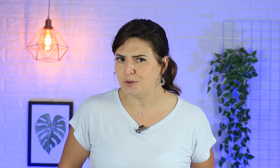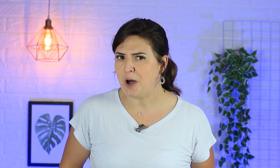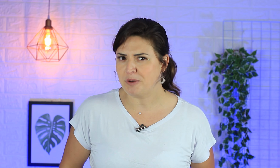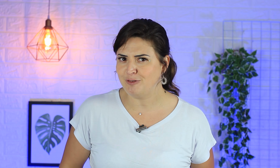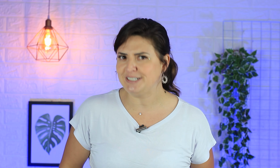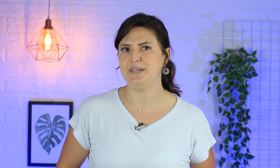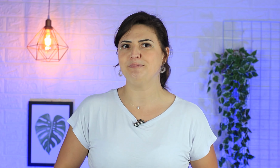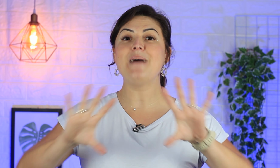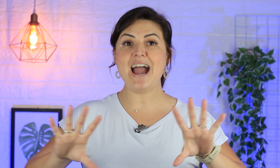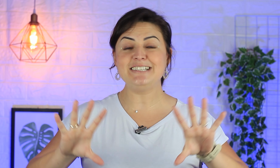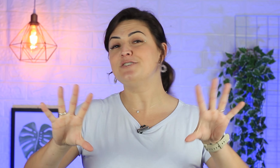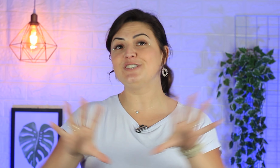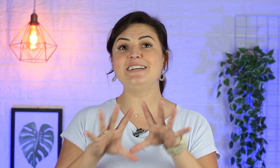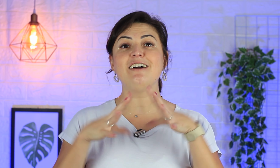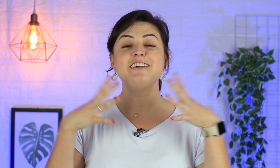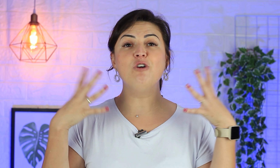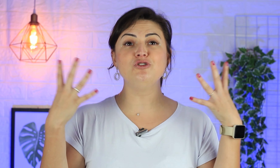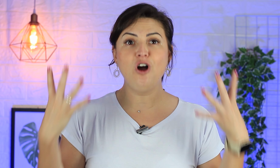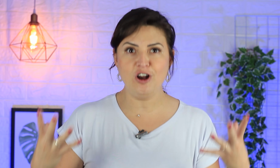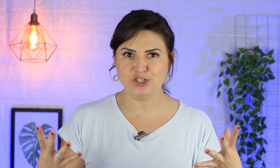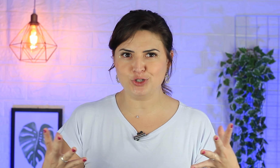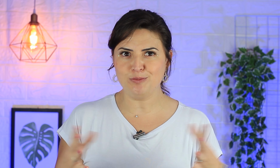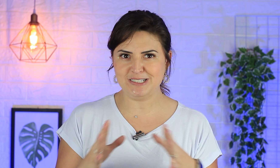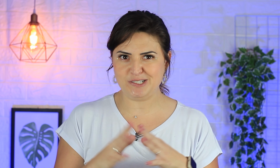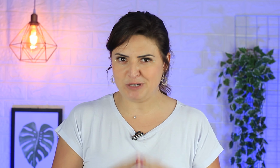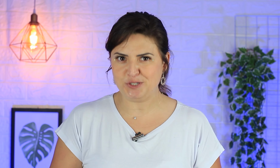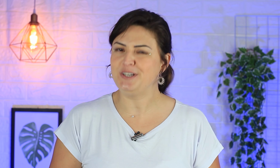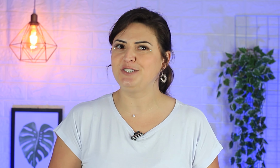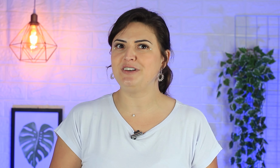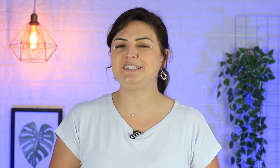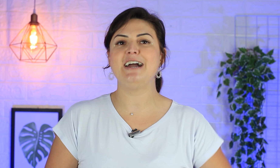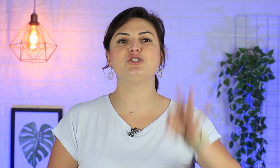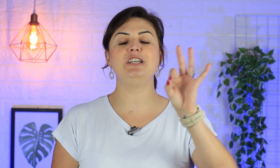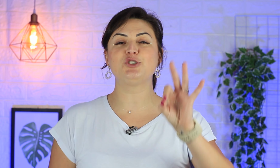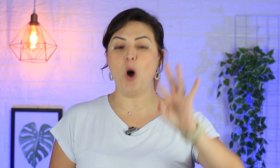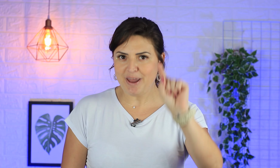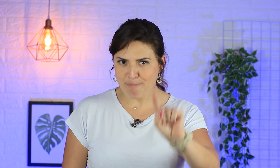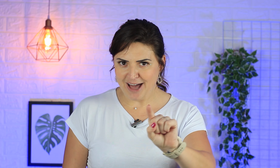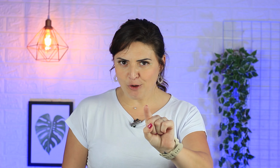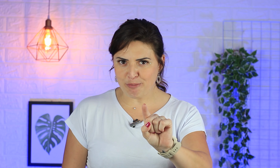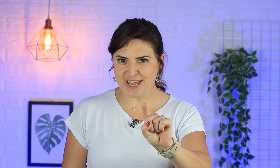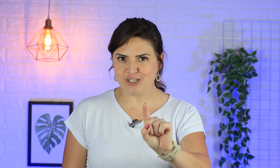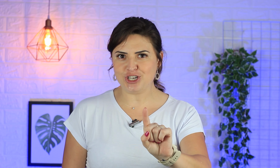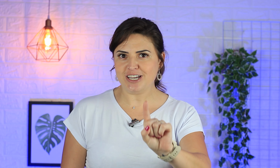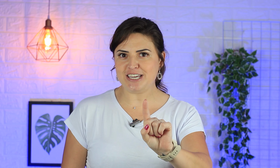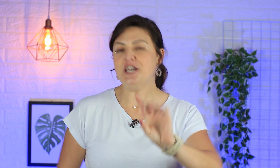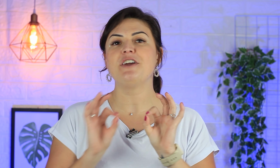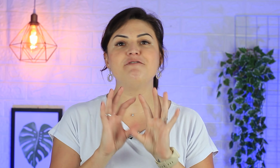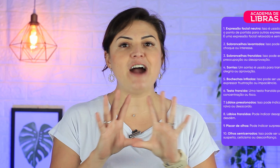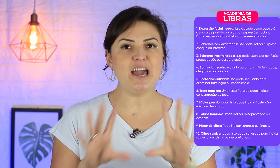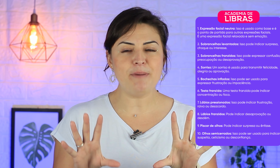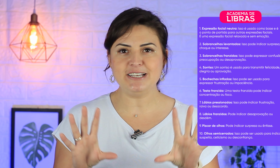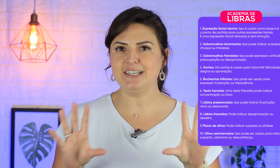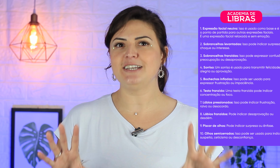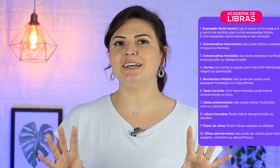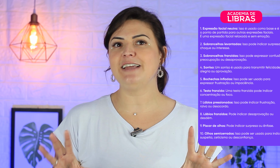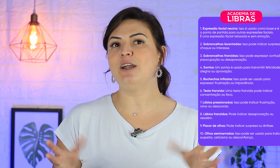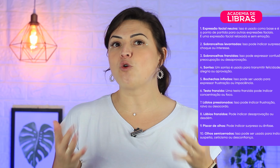natural pra você. Mas, se você ainda quer um norte sobre as expressões faciais, olha só, prepara o print aí, porque vai aparecer aqui na tela